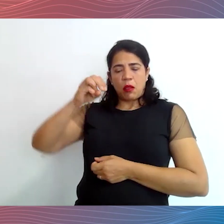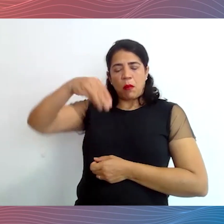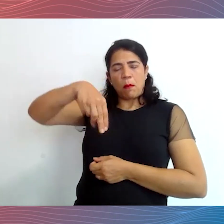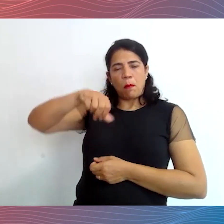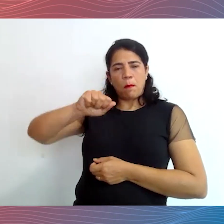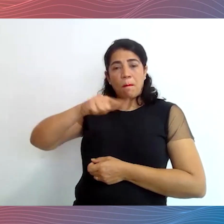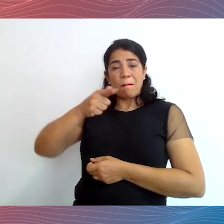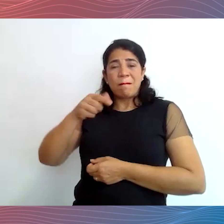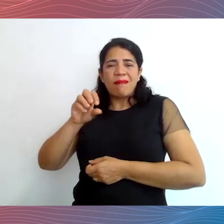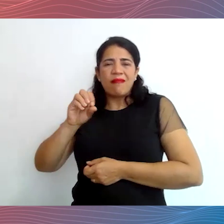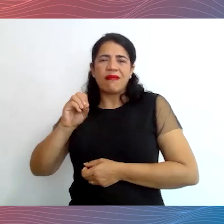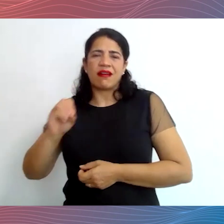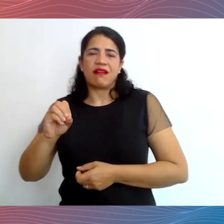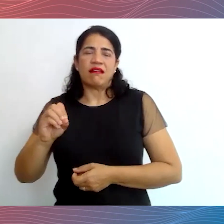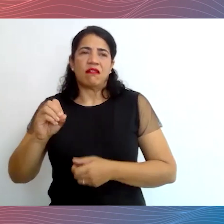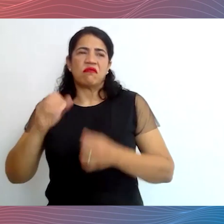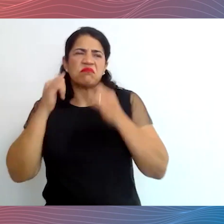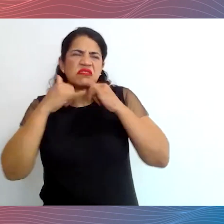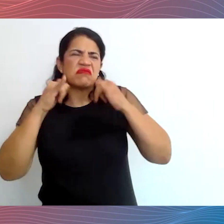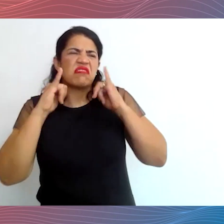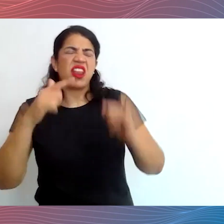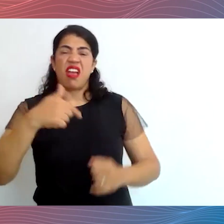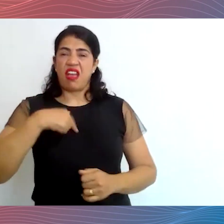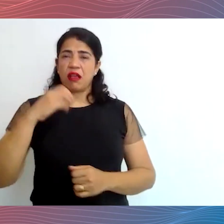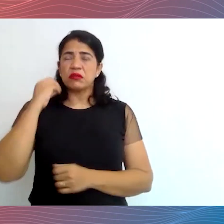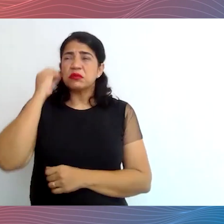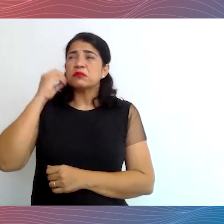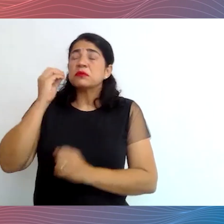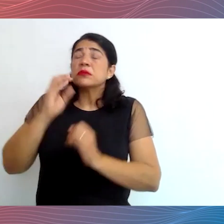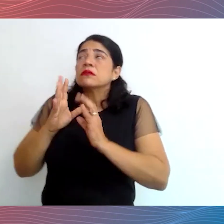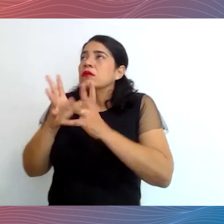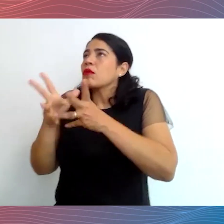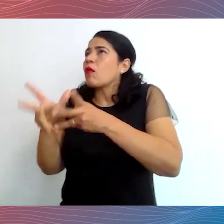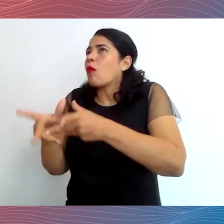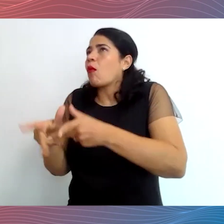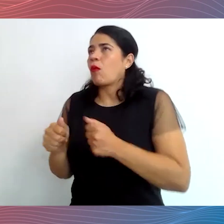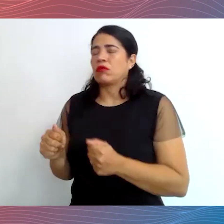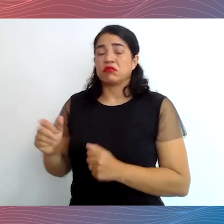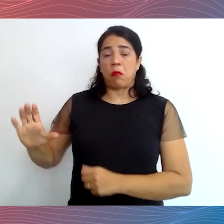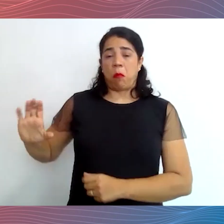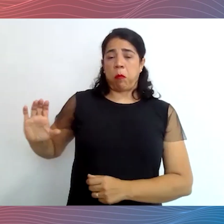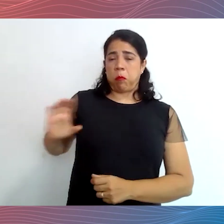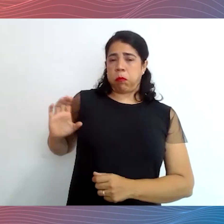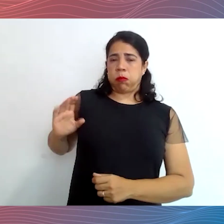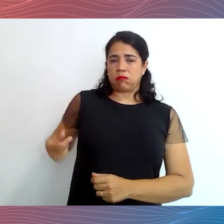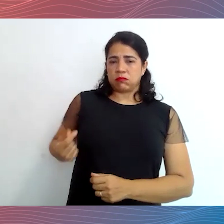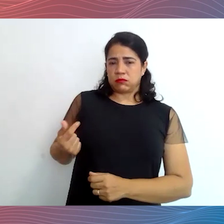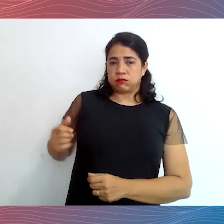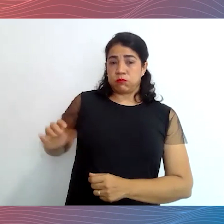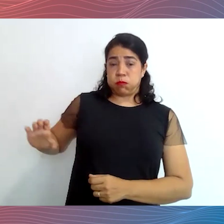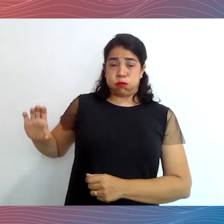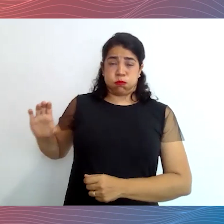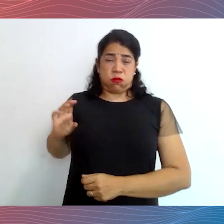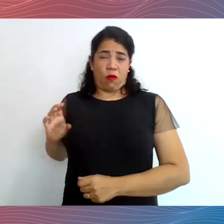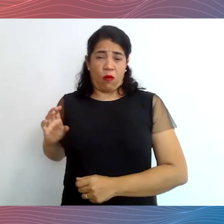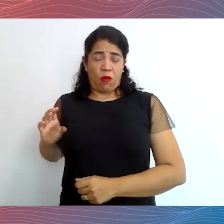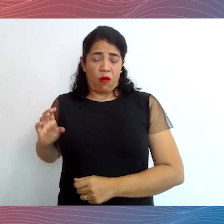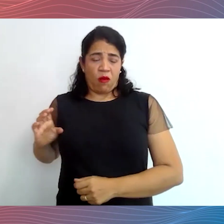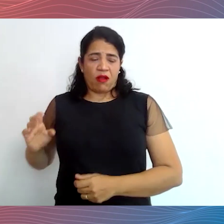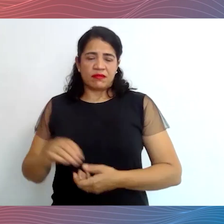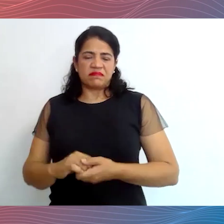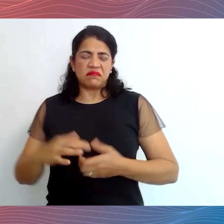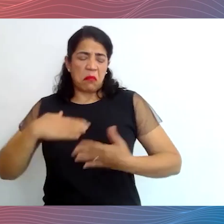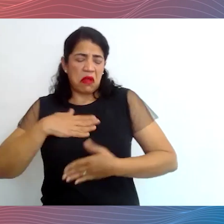riquezas, experimentei de todas as alegrias, prazeres desse mundo, mas esse mundo não passa de